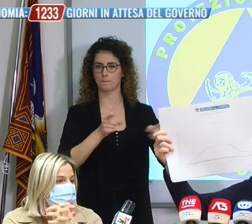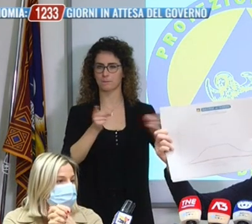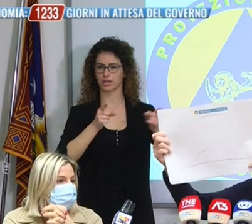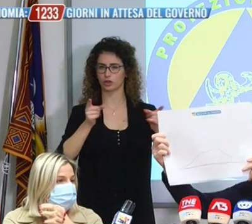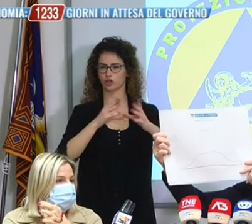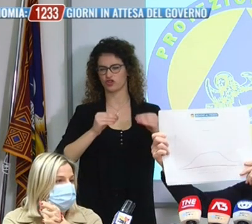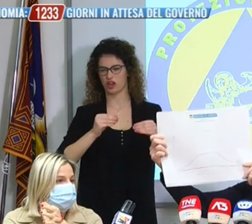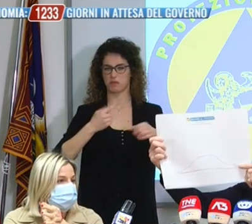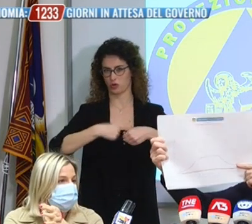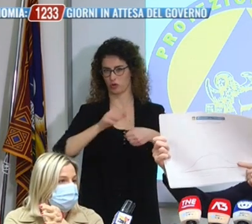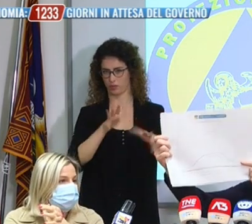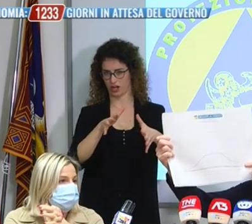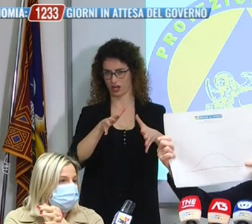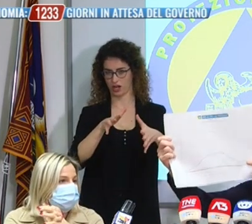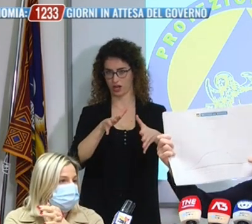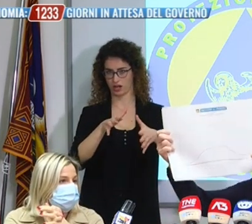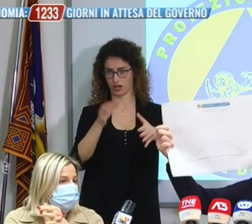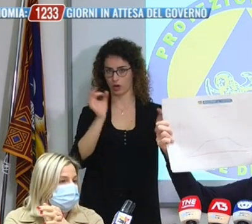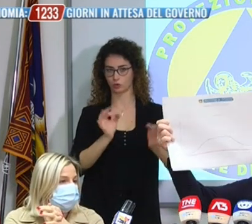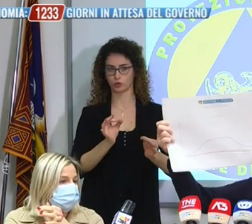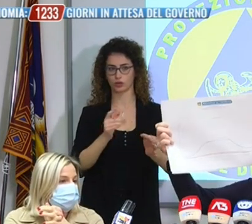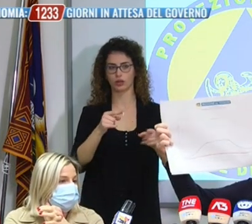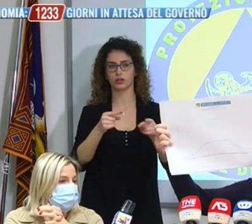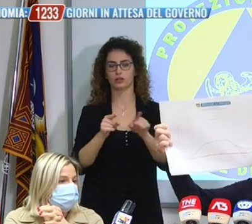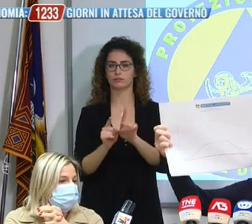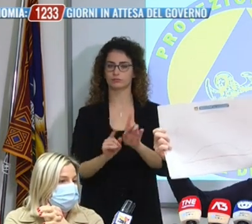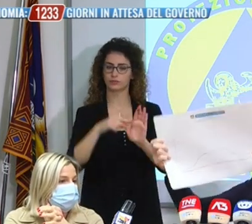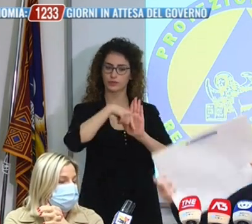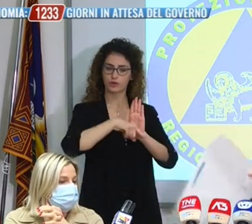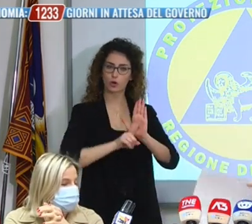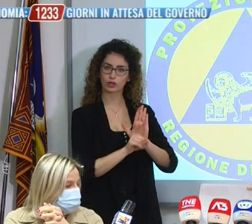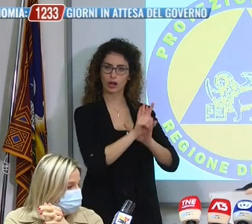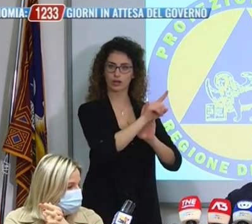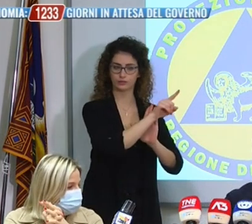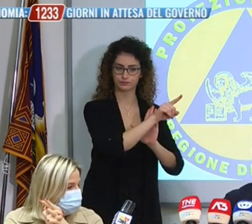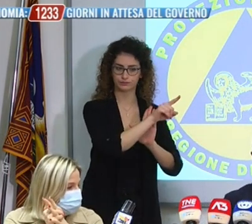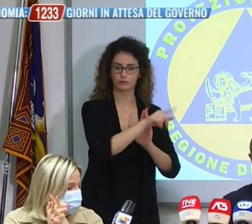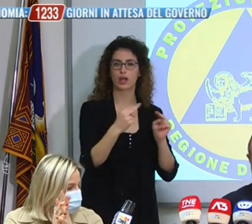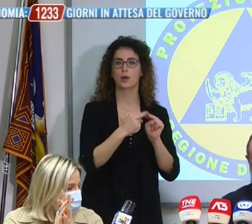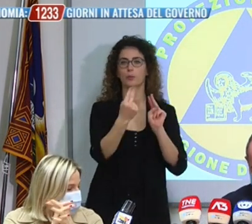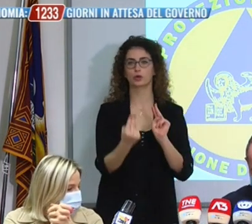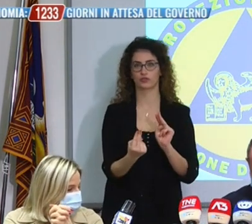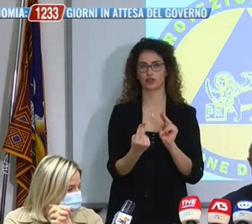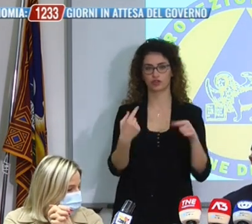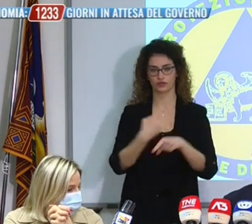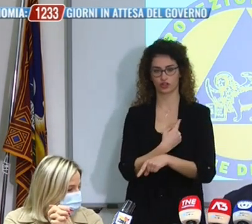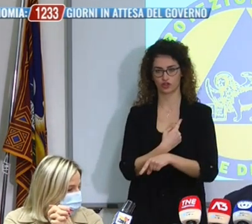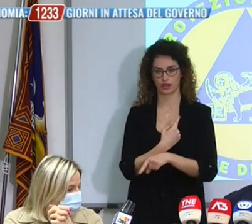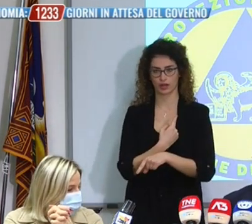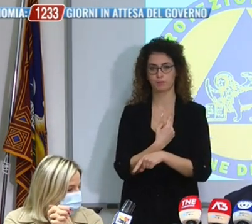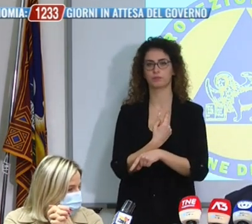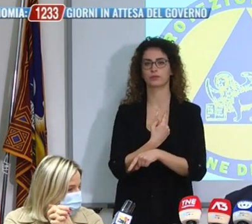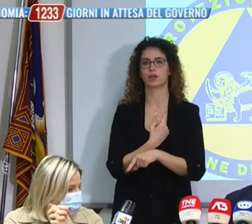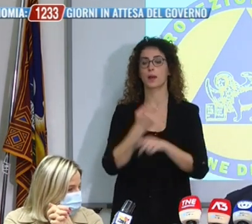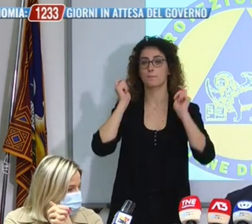di ottobre, insomma dell'autunno, con il suo calo adesso vedete che sta riprendendo. Le tre province interessate sono